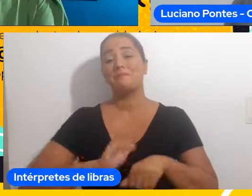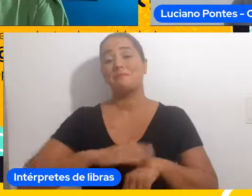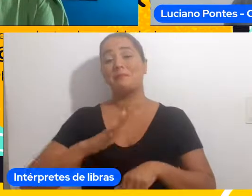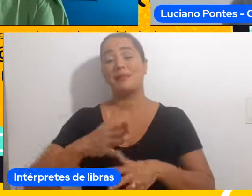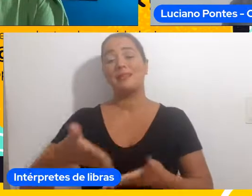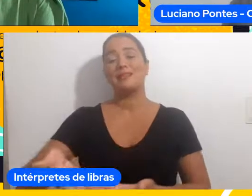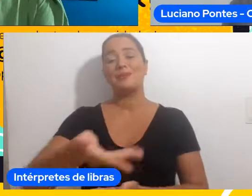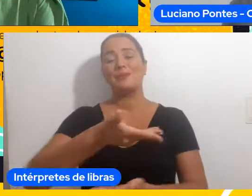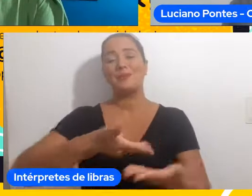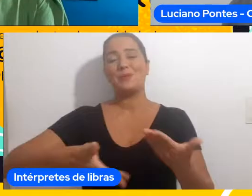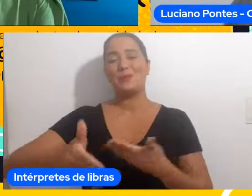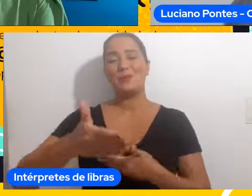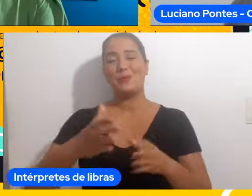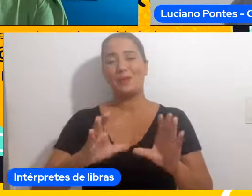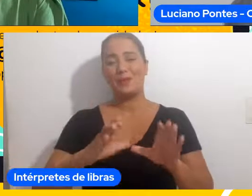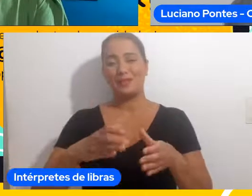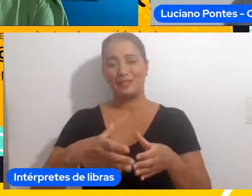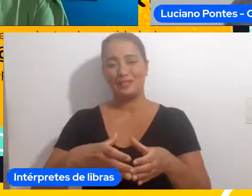coletiva,